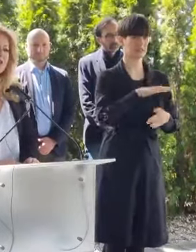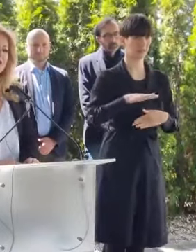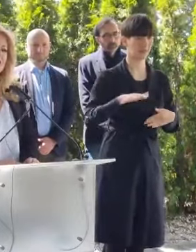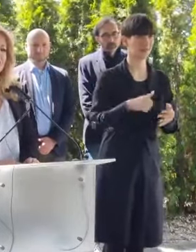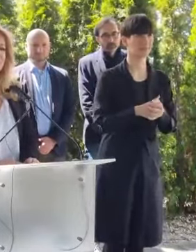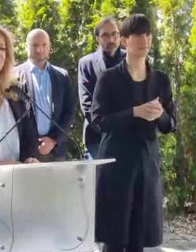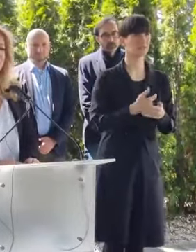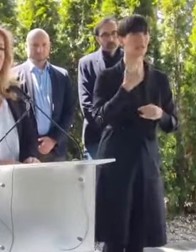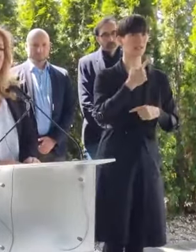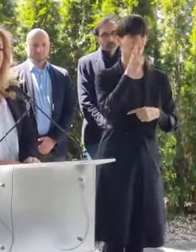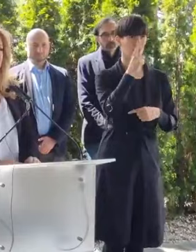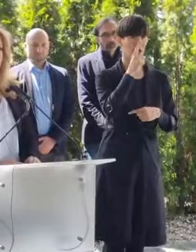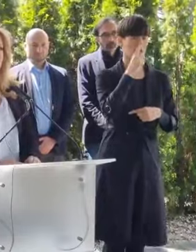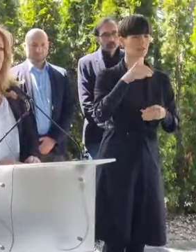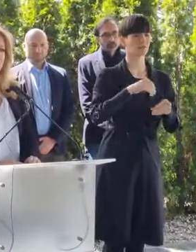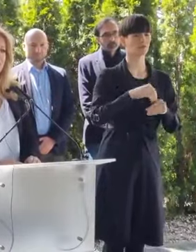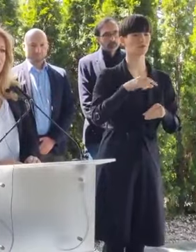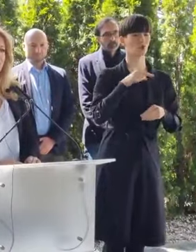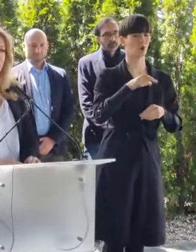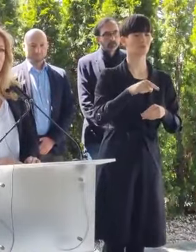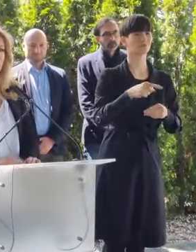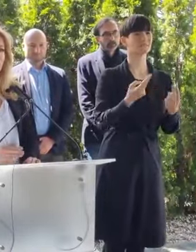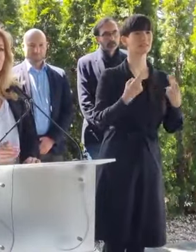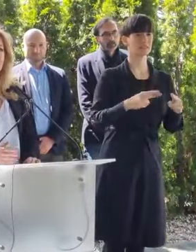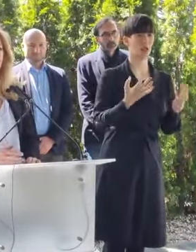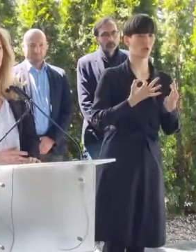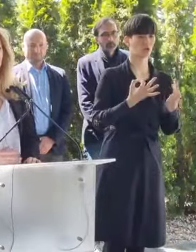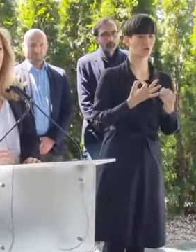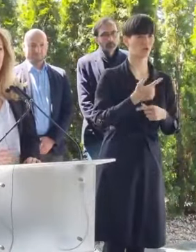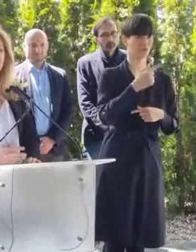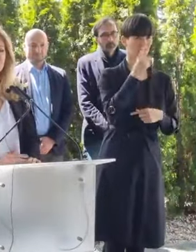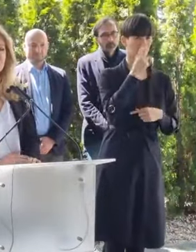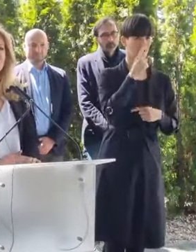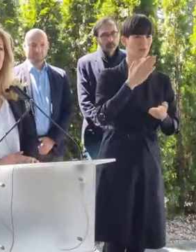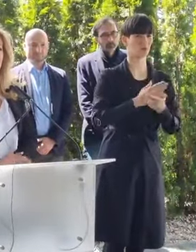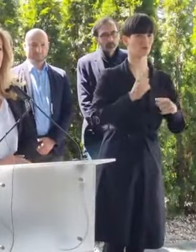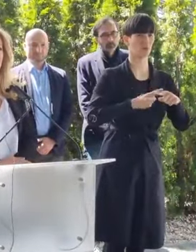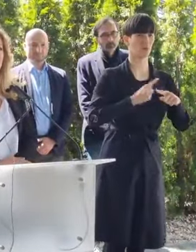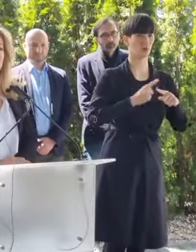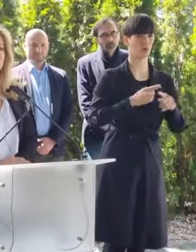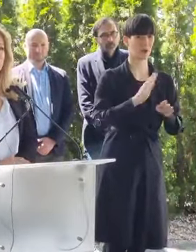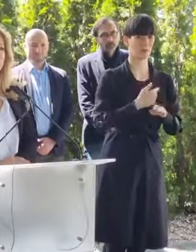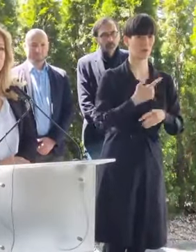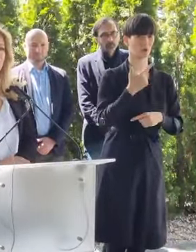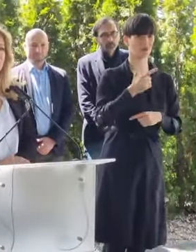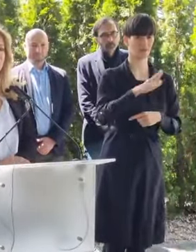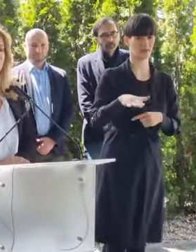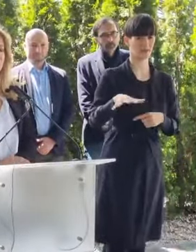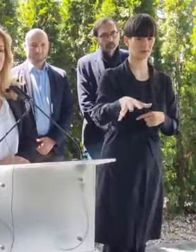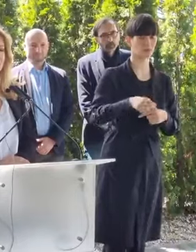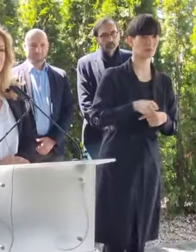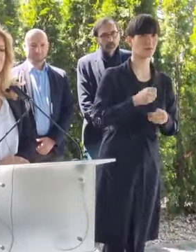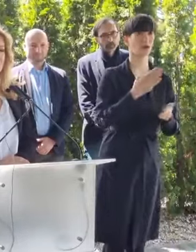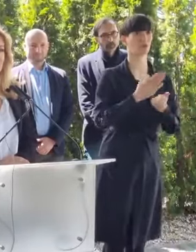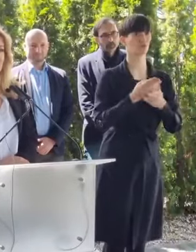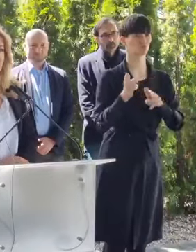matky, s ktorými som sa stretla, s ktorými sa podarilo po pol roku sa stretnúť a vziať späť na Ukrajinu svoje